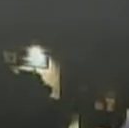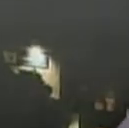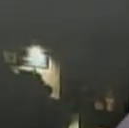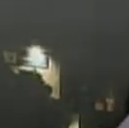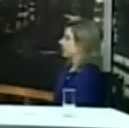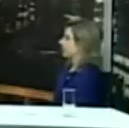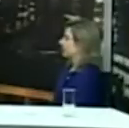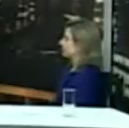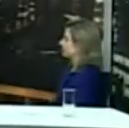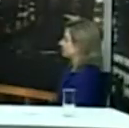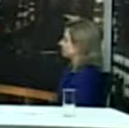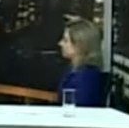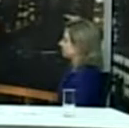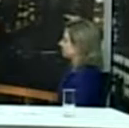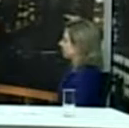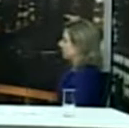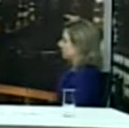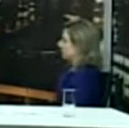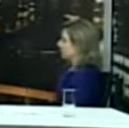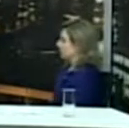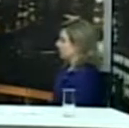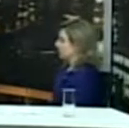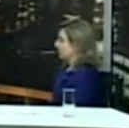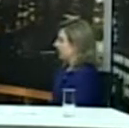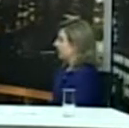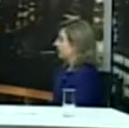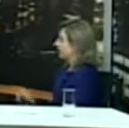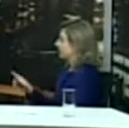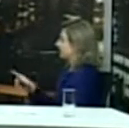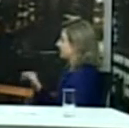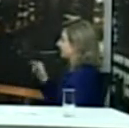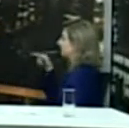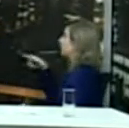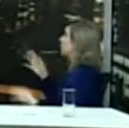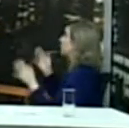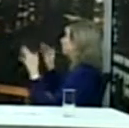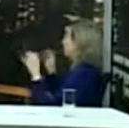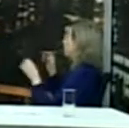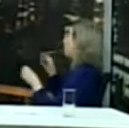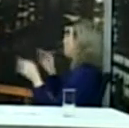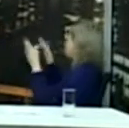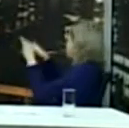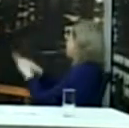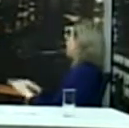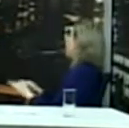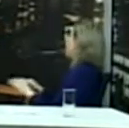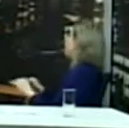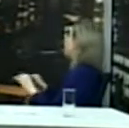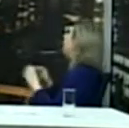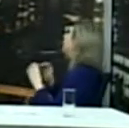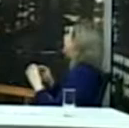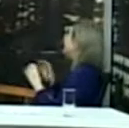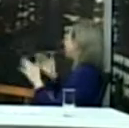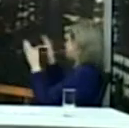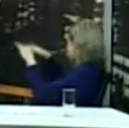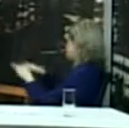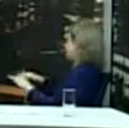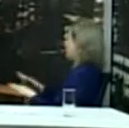ai, ai. Teu ponto final, né, querido? Teu ponto final de vocês, né? Cris, teu ponto final, tua mensagem final.